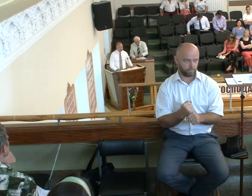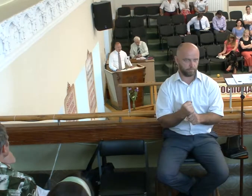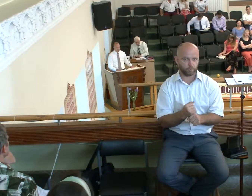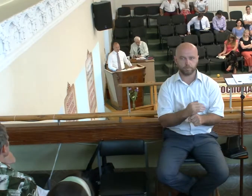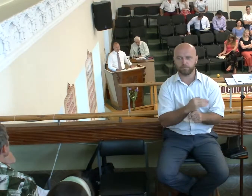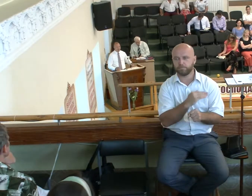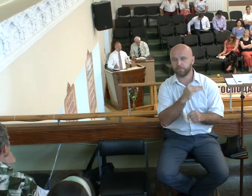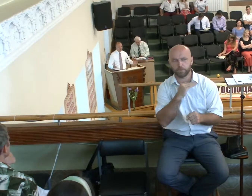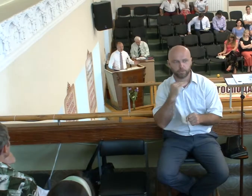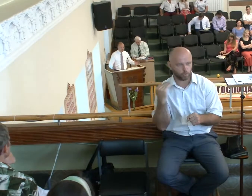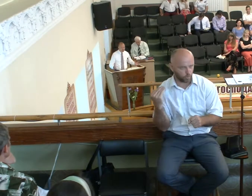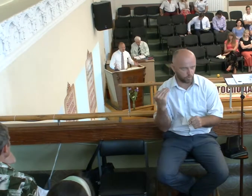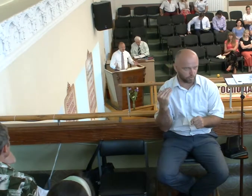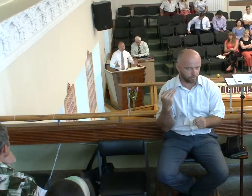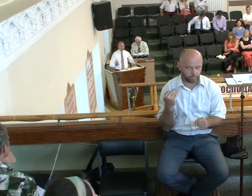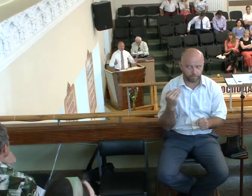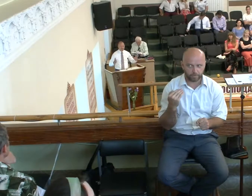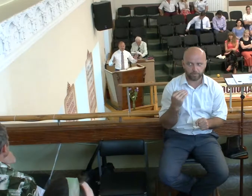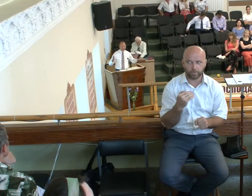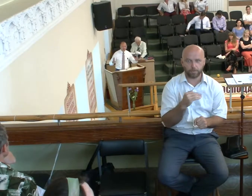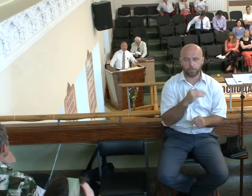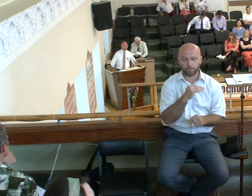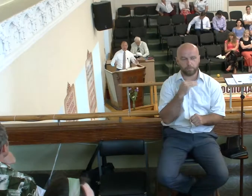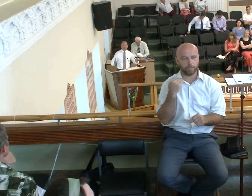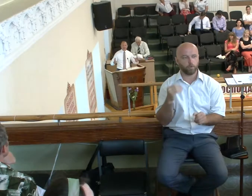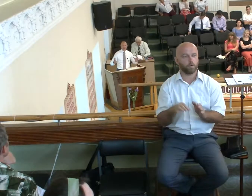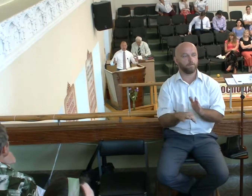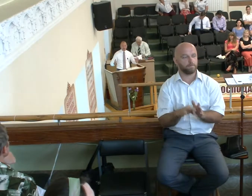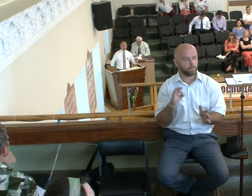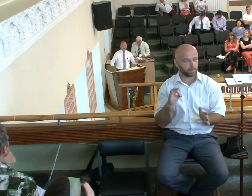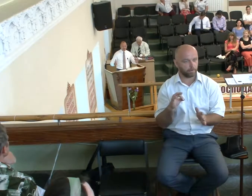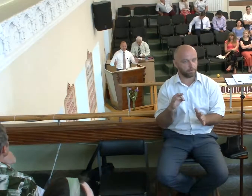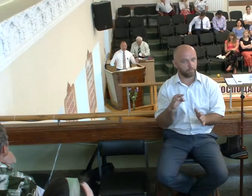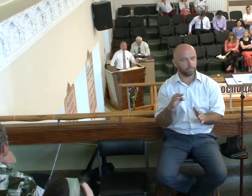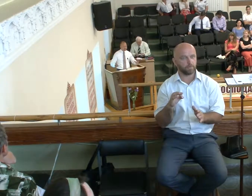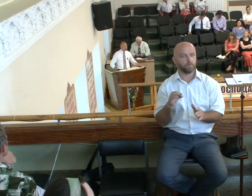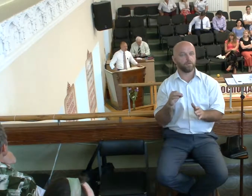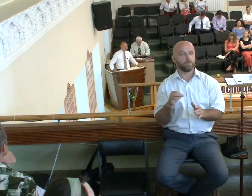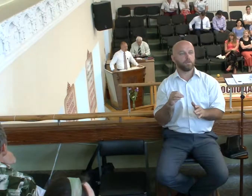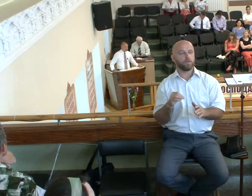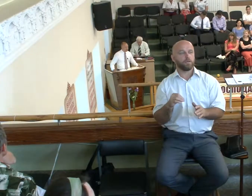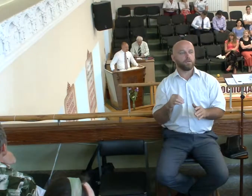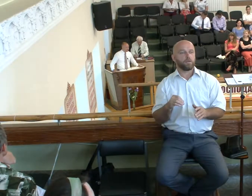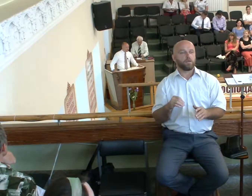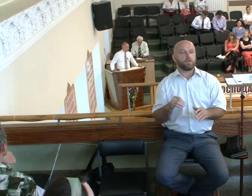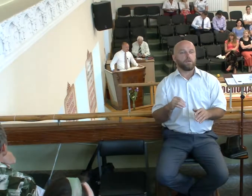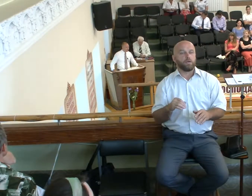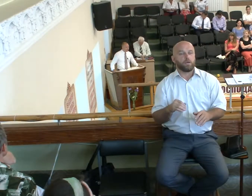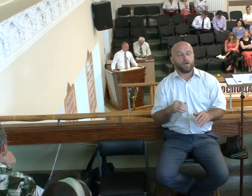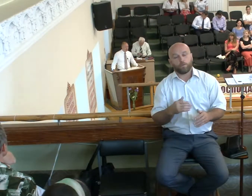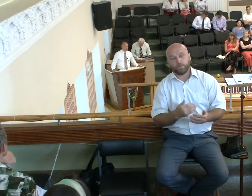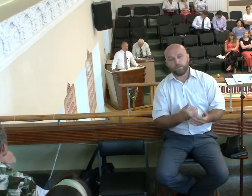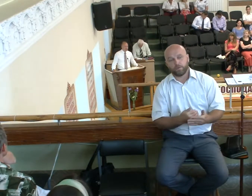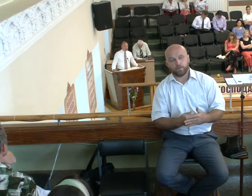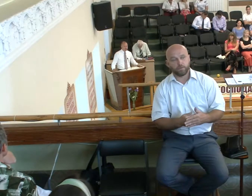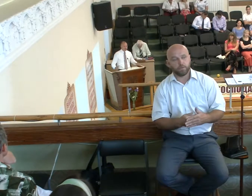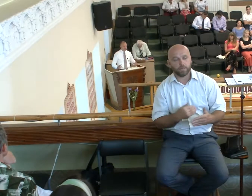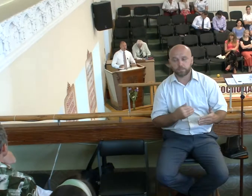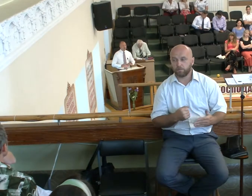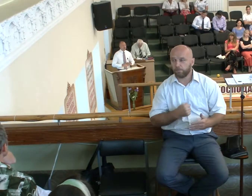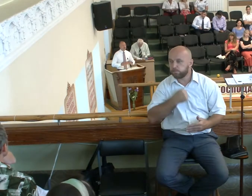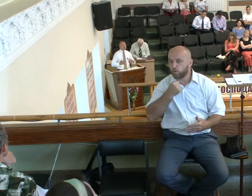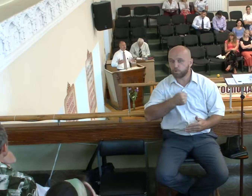Очень много, друзья мои, очень много. И в зависимости от нашего возраста, в зависимости